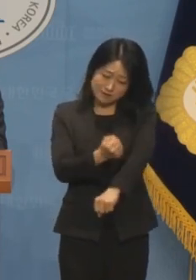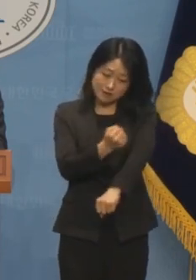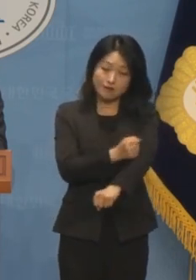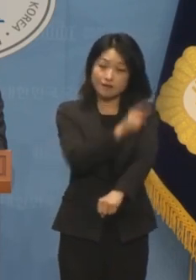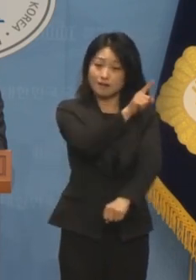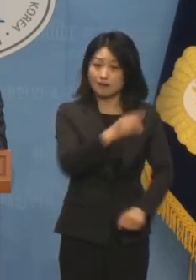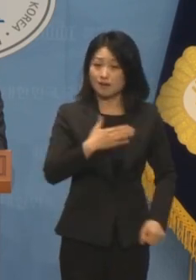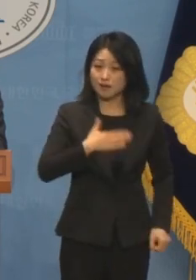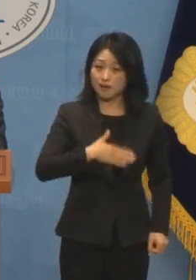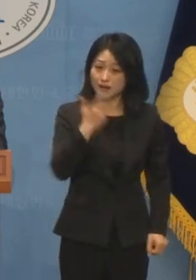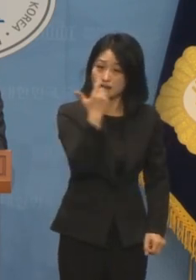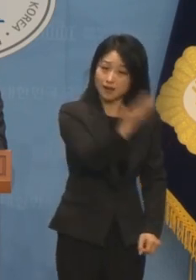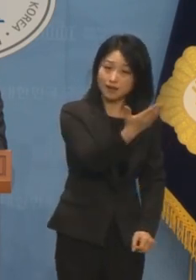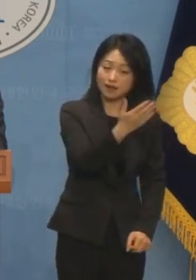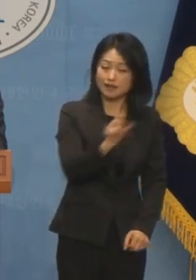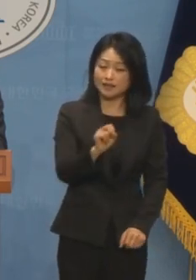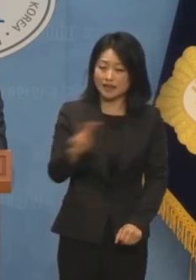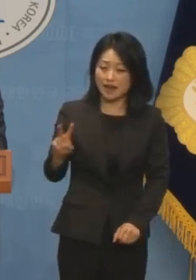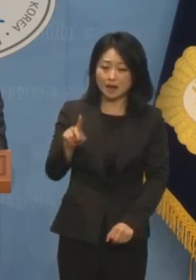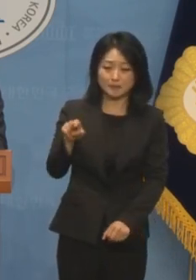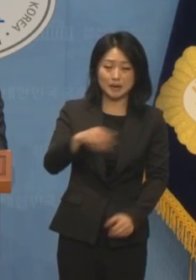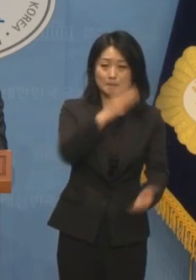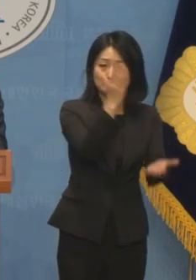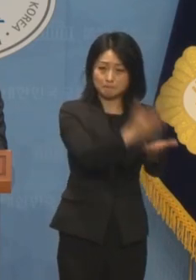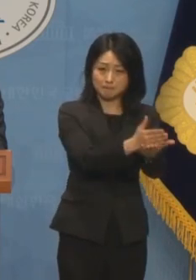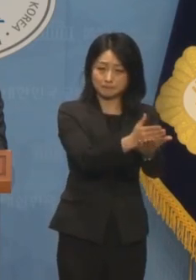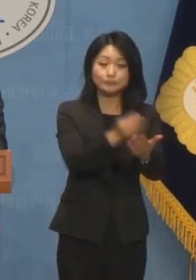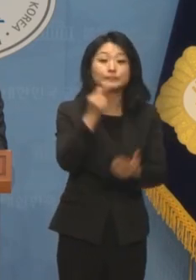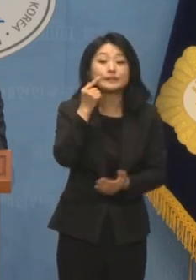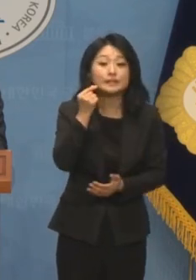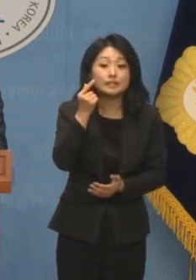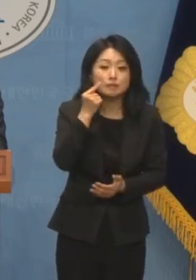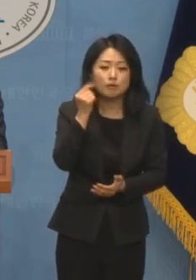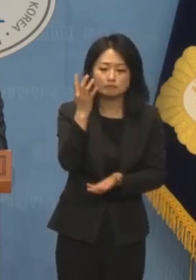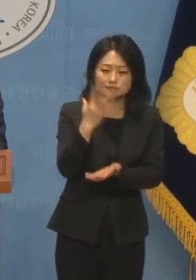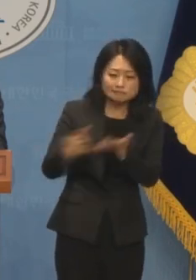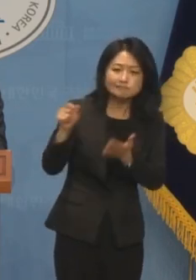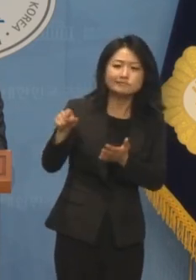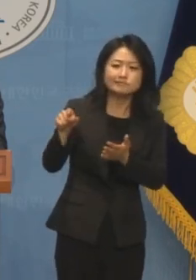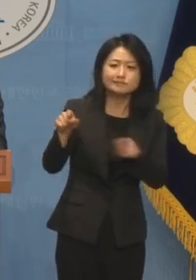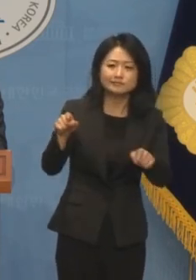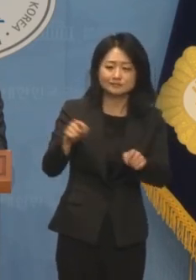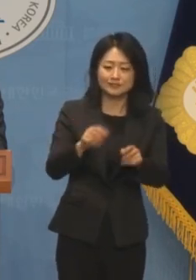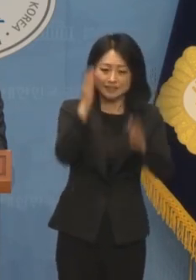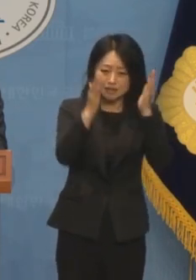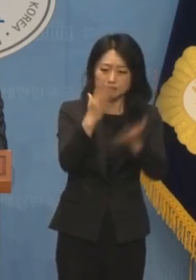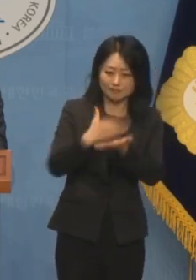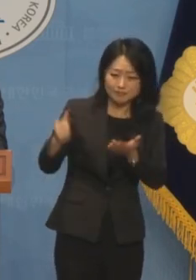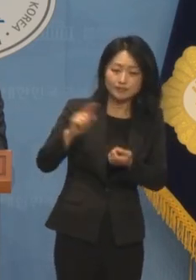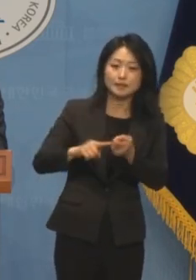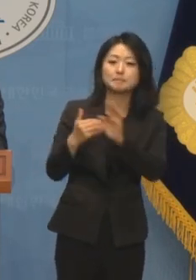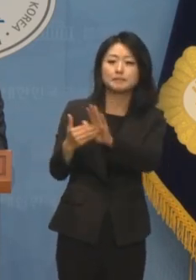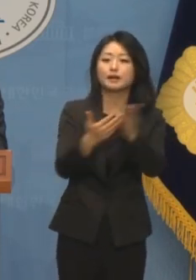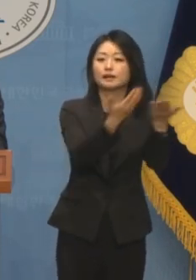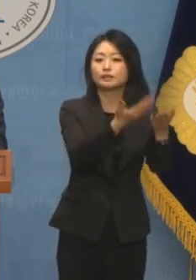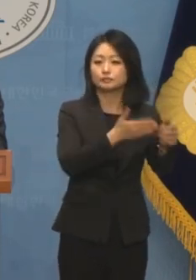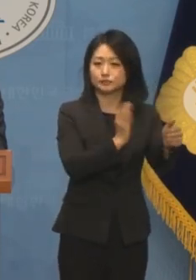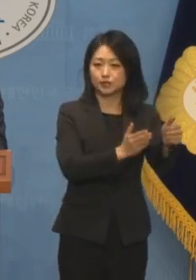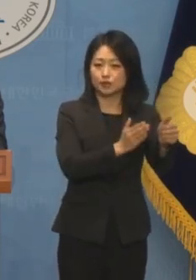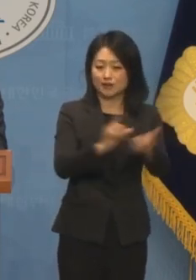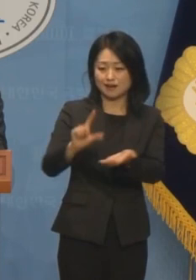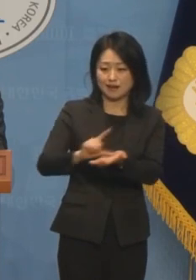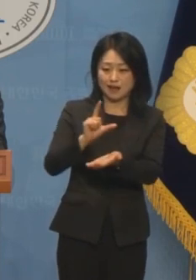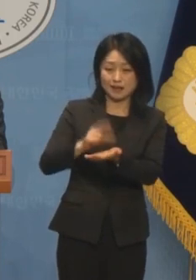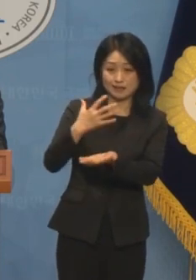안다면 야당을 비난하기에 앞서 일본의 부당함에 맞서야 합니다. 일본의 라인